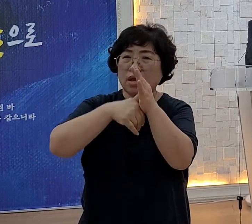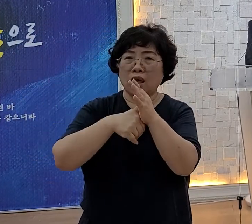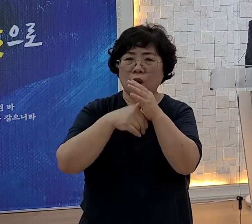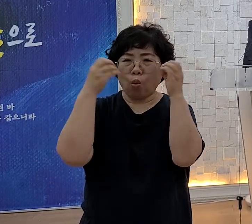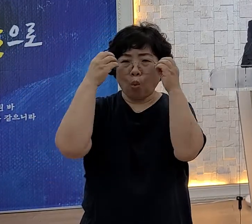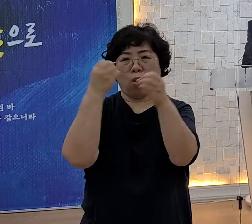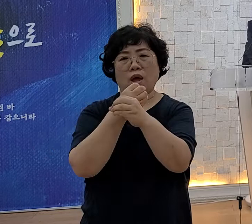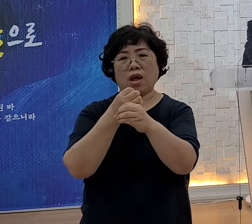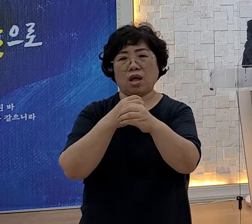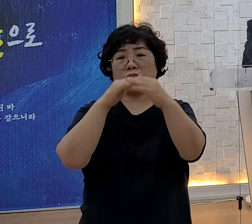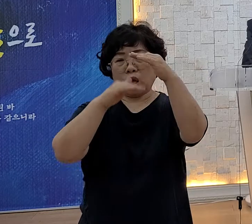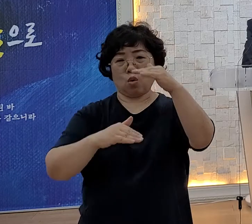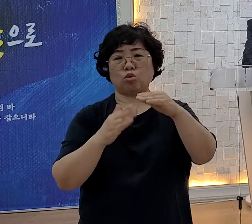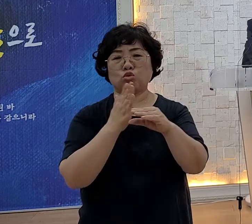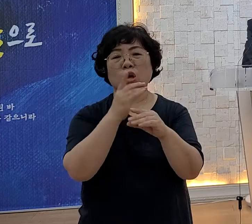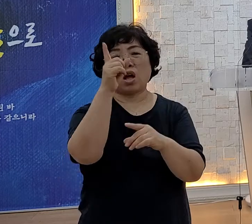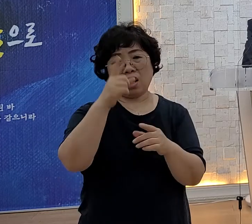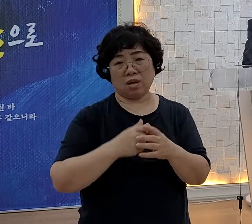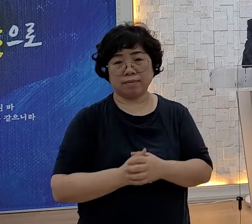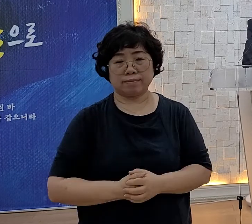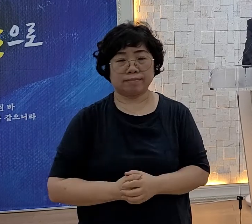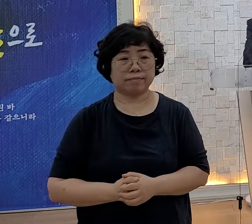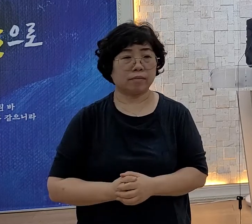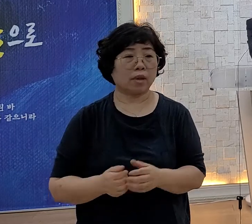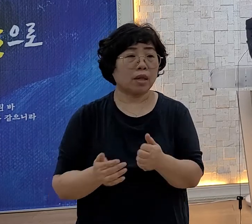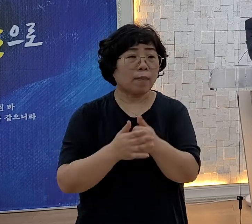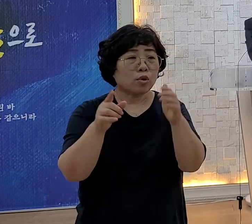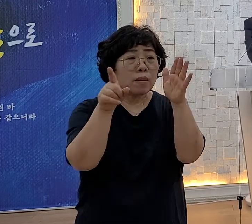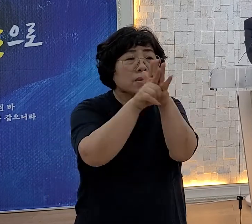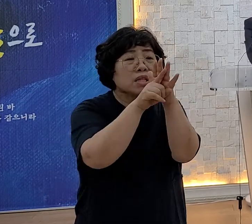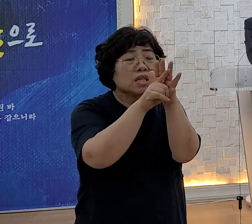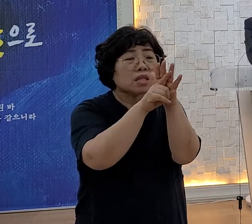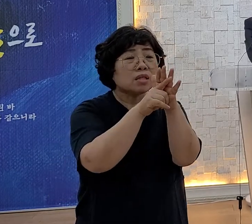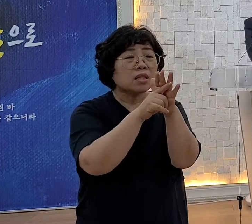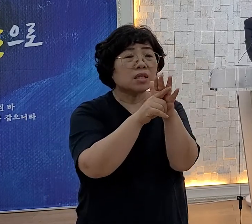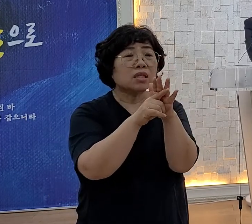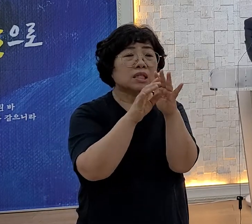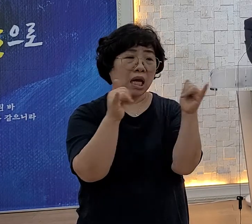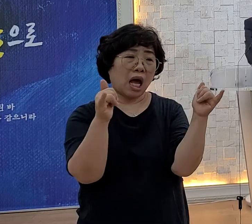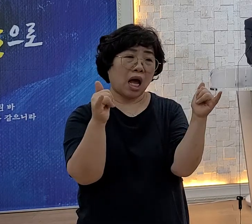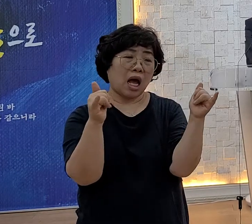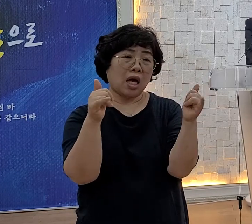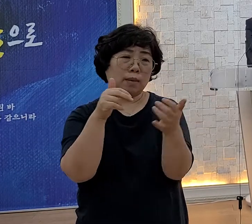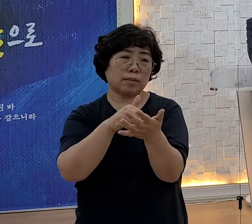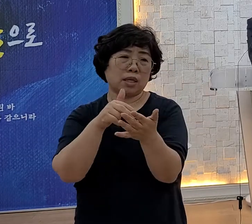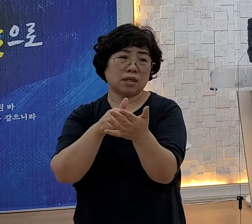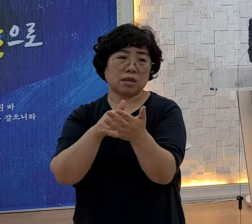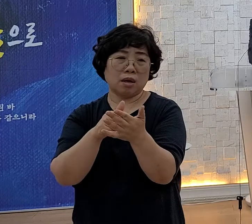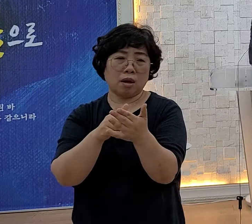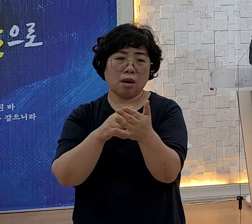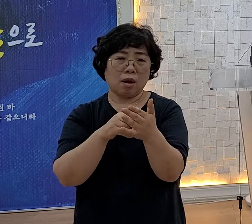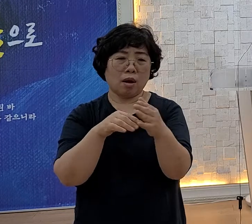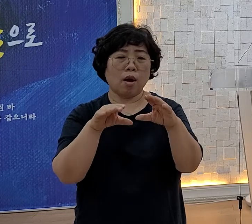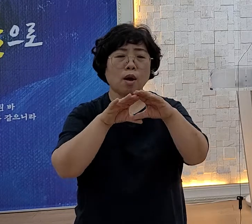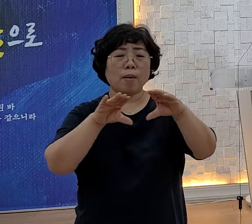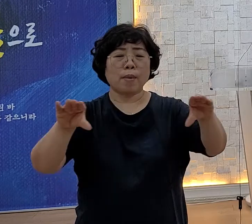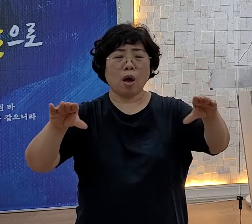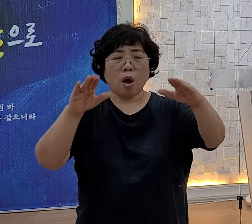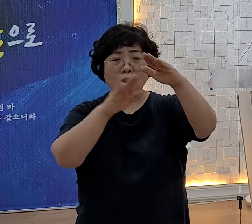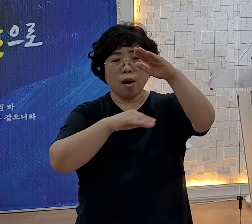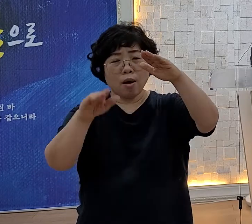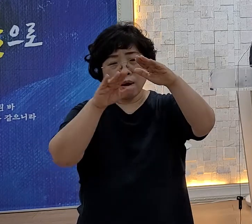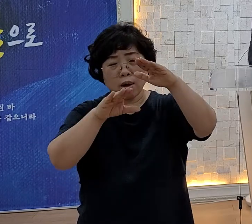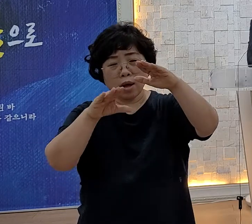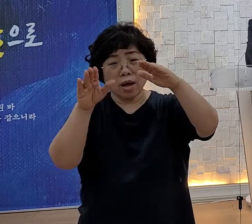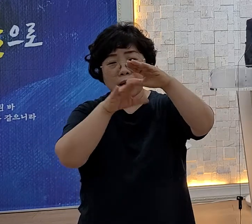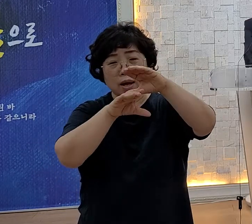거예요. 그래서 그리스도인들이 이 오해하는 것 중에 하나가 뭐냐면 평탄한 삶. 우리 성도들 중에도 한평생 고생 안